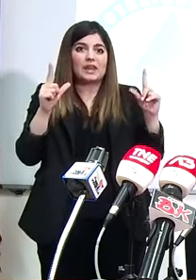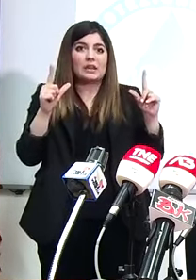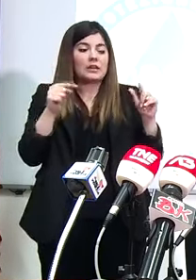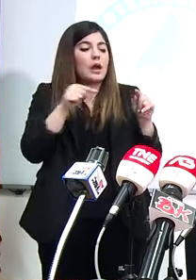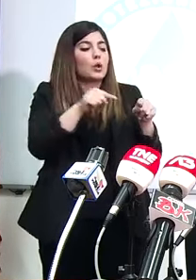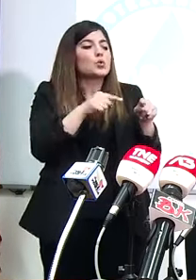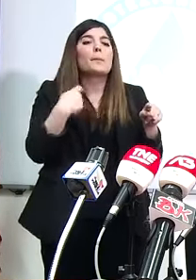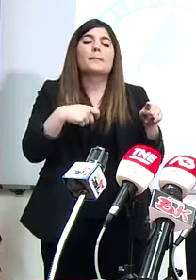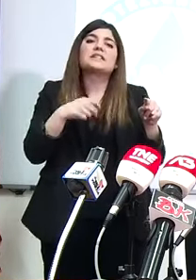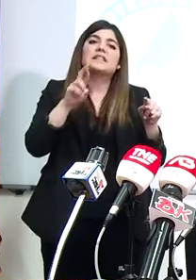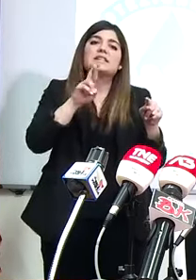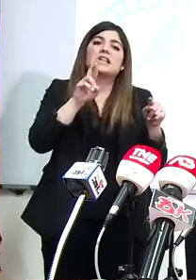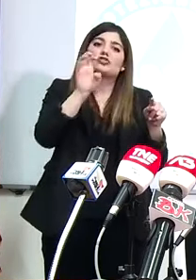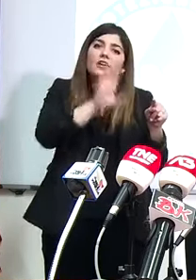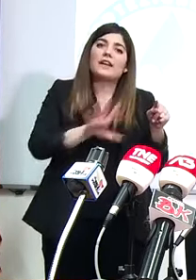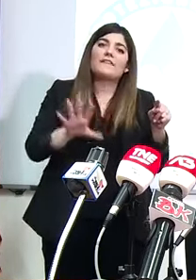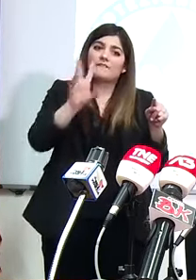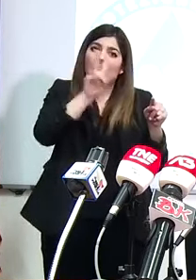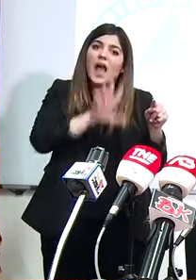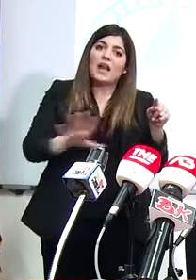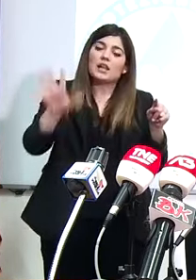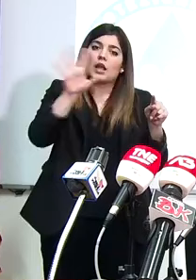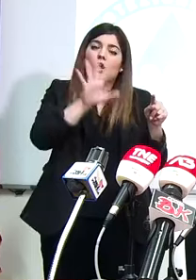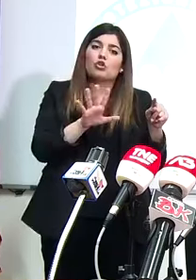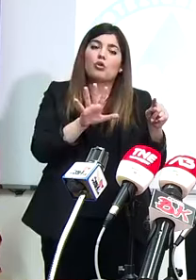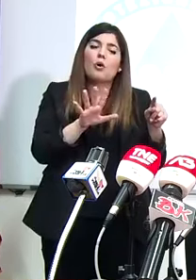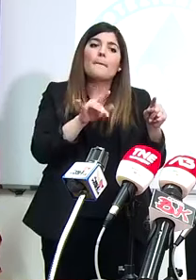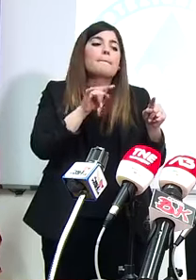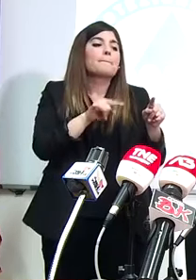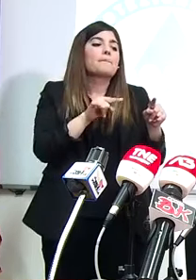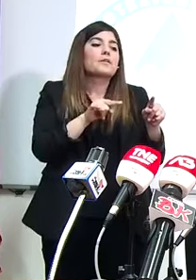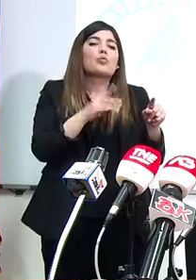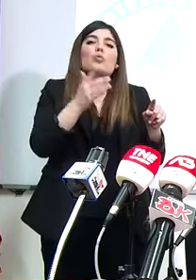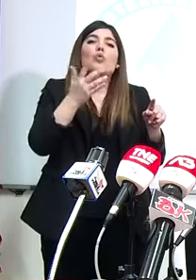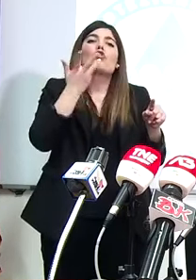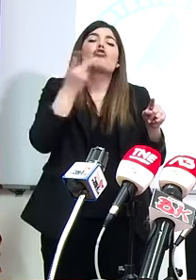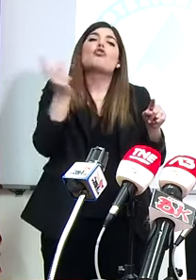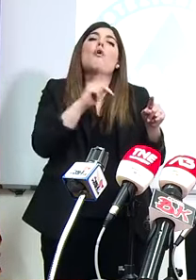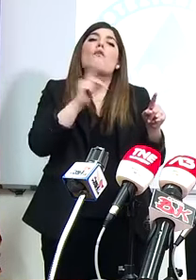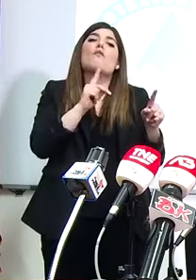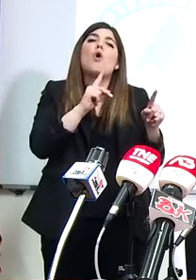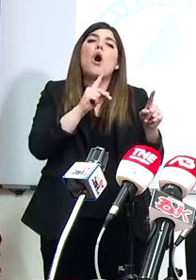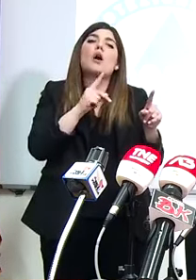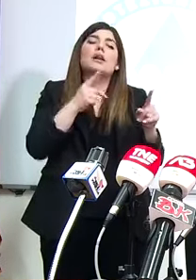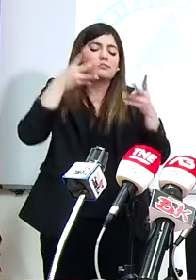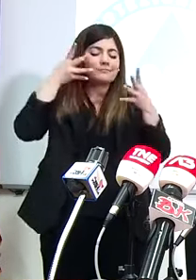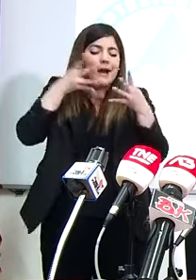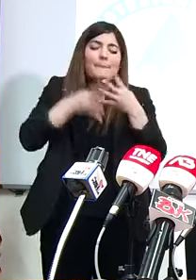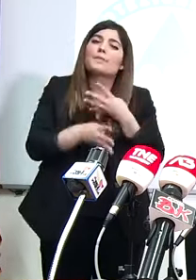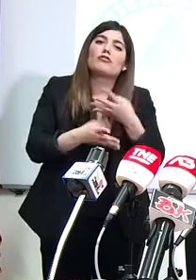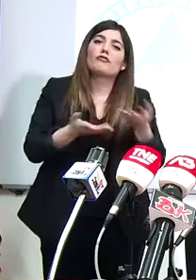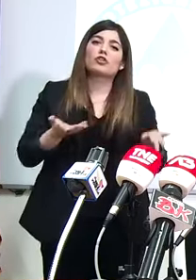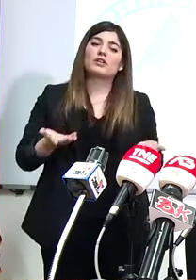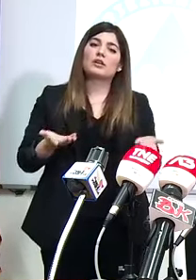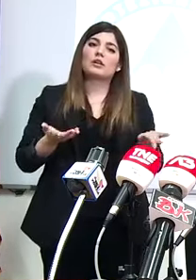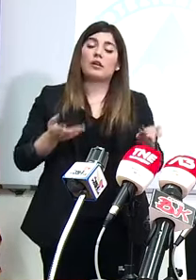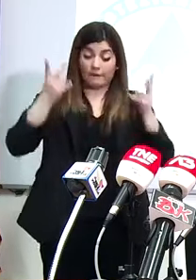di andare a sfruculiare mettendo anche in chiaro alcune cose allora è vero sulla capacità delle regioni di